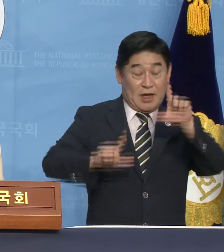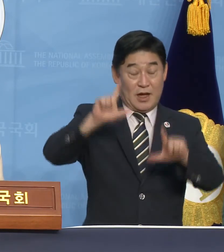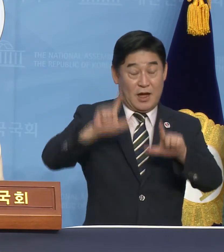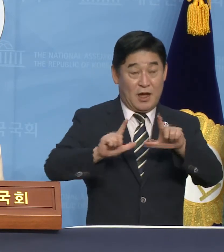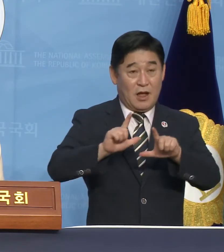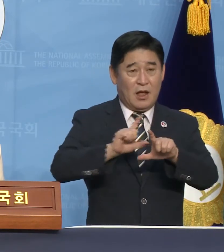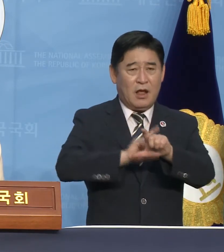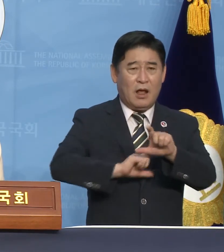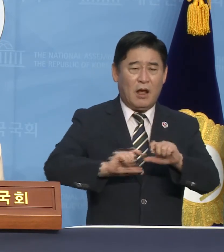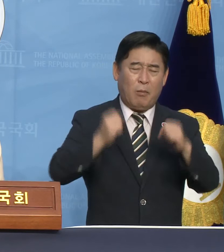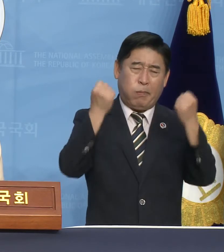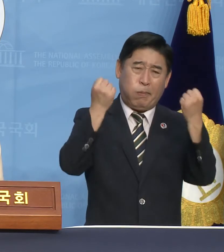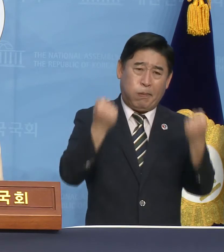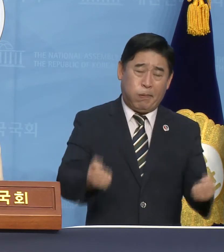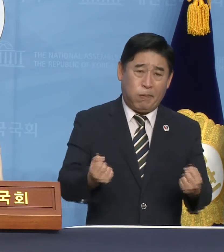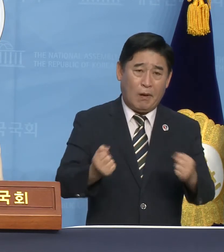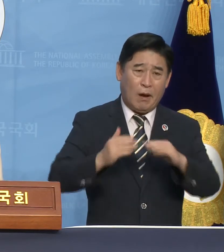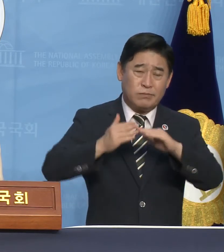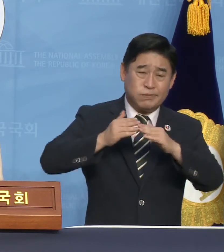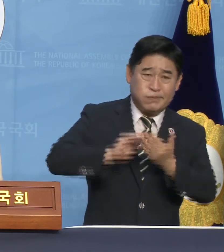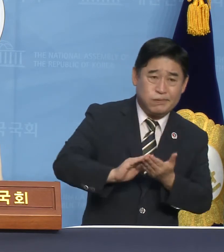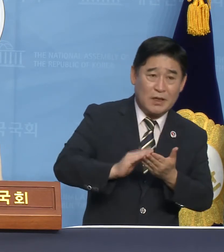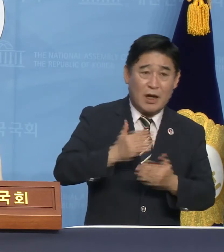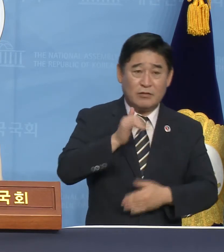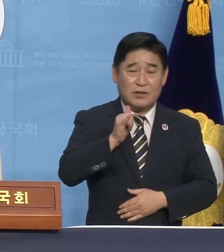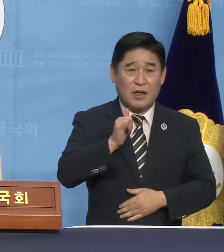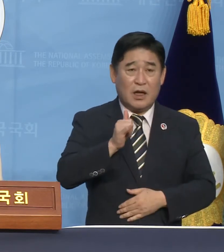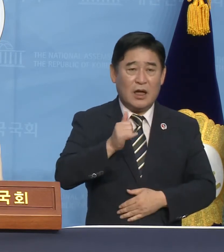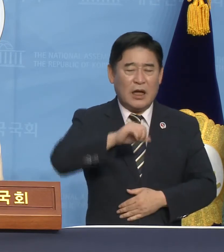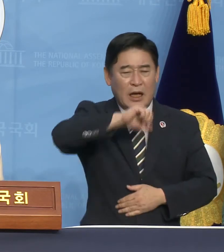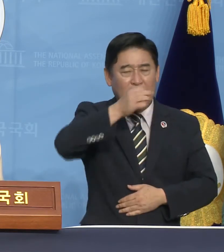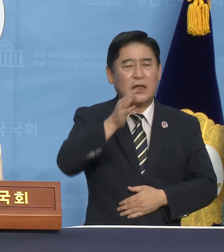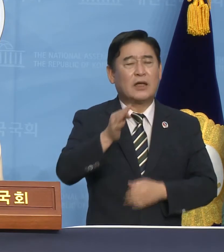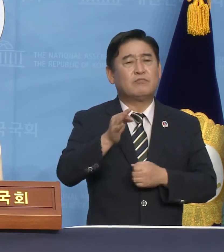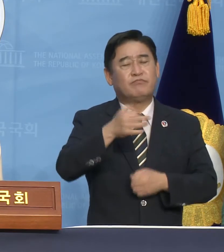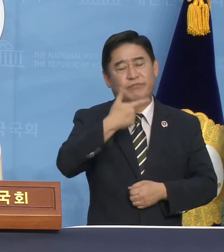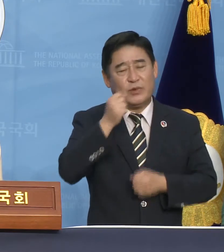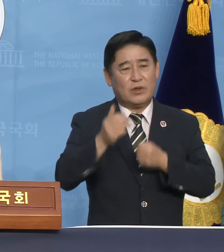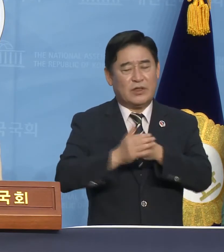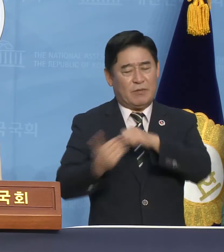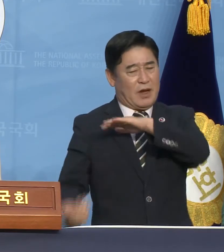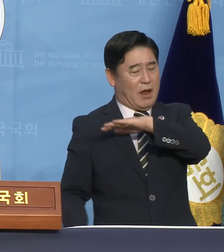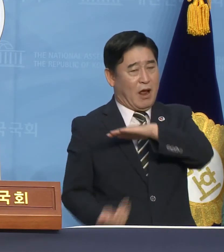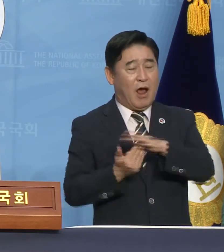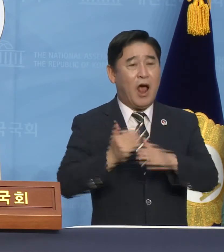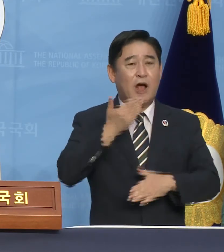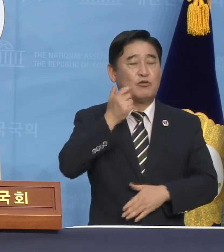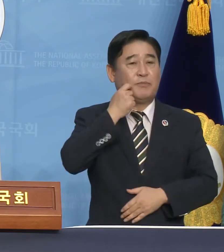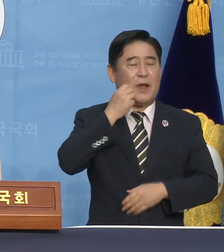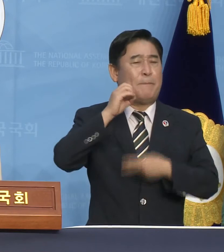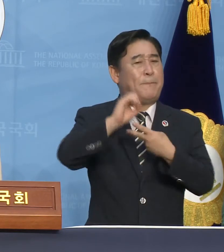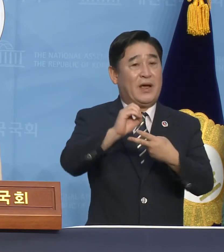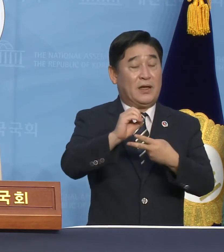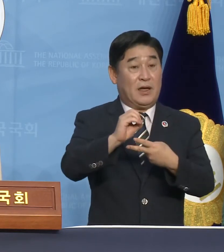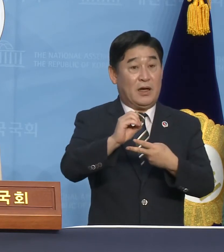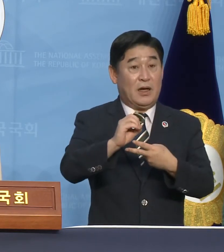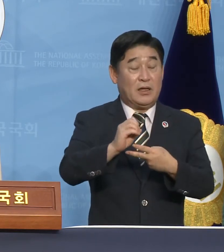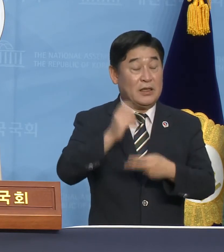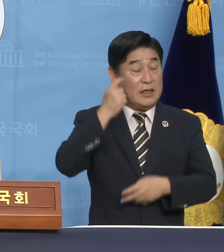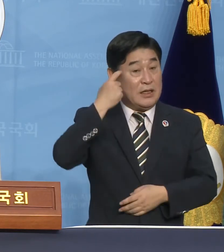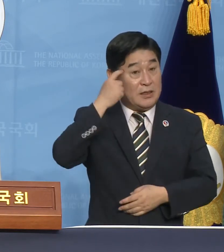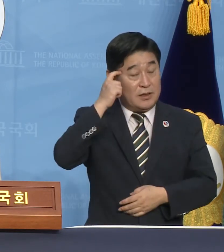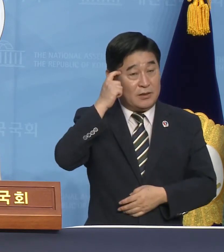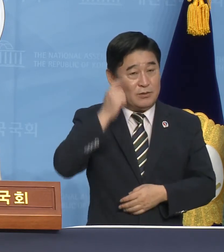더 허약해질 것이라는 억측이나 재원을 이유로 실현 가능성이 제로에 가깝다는